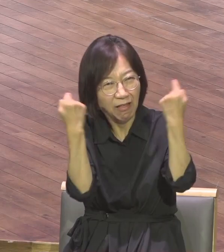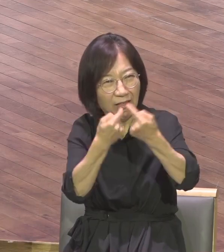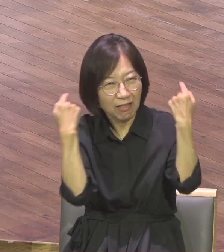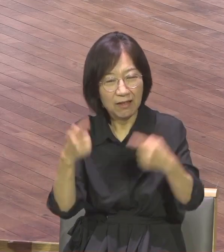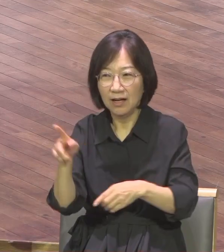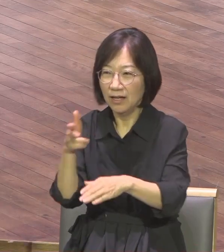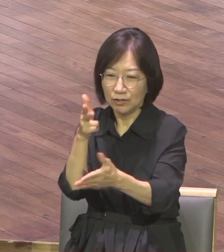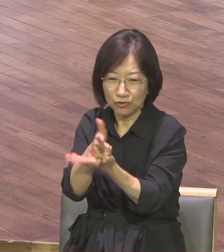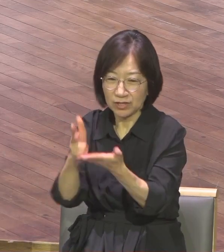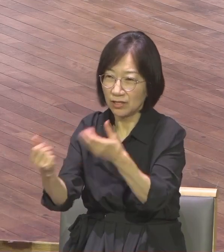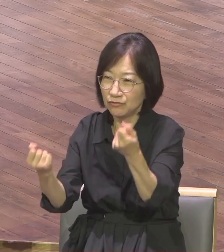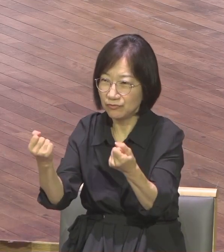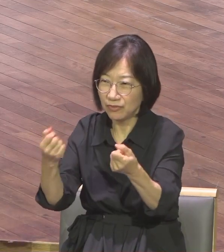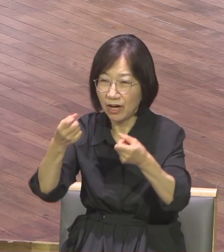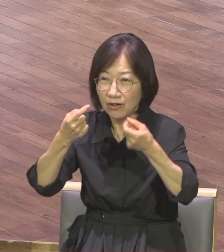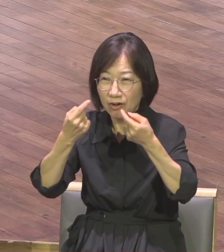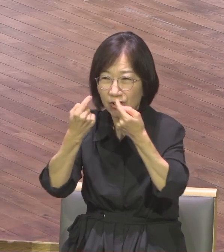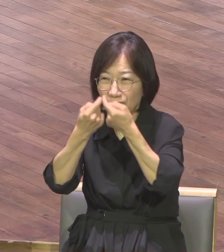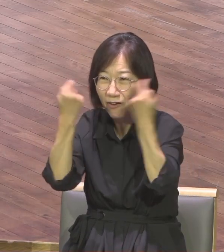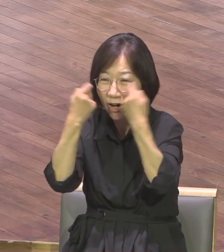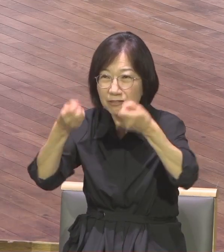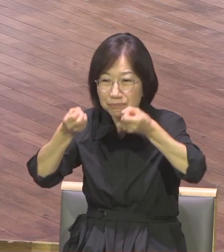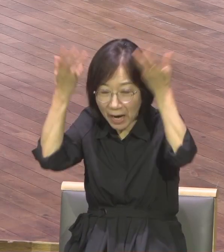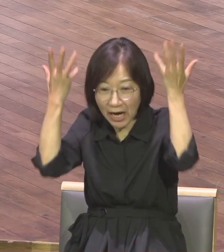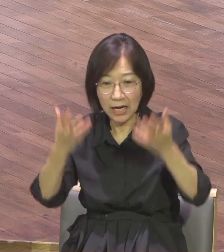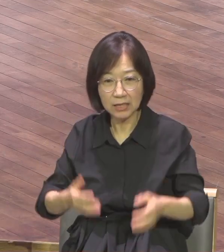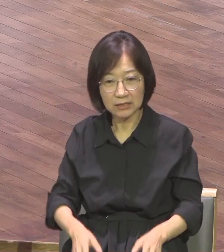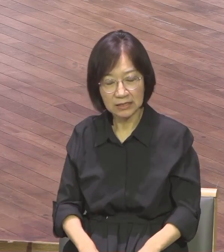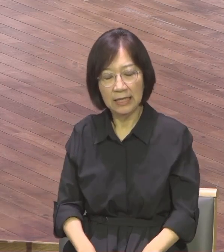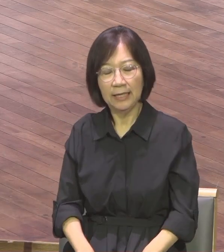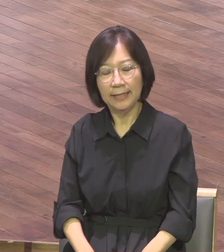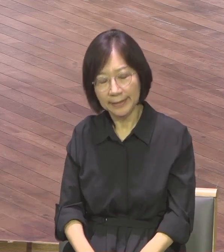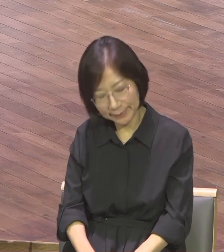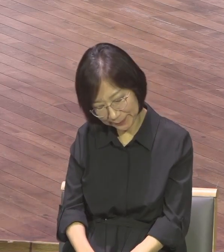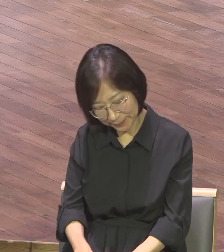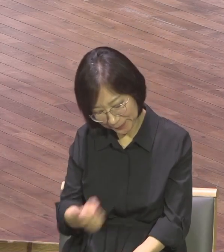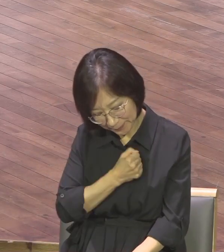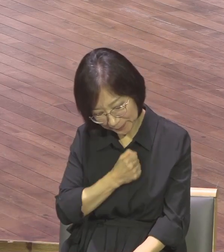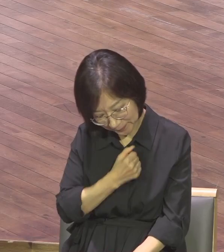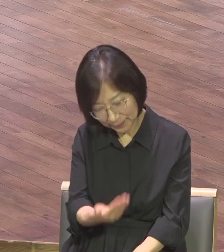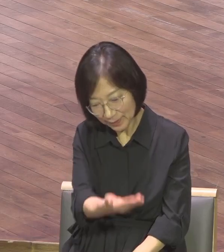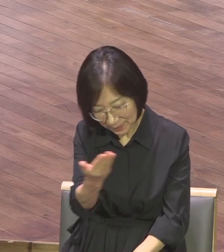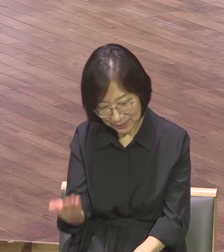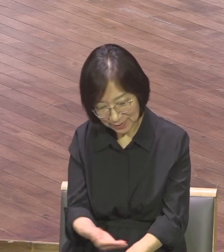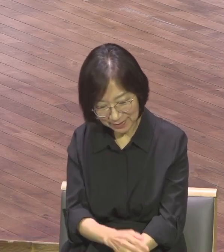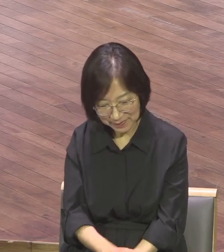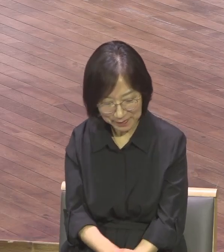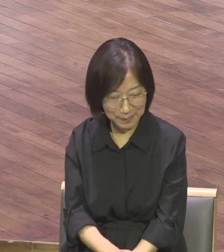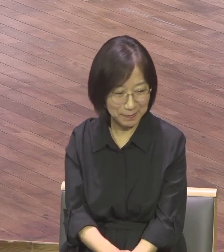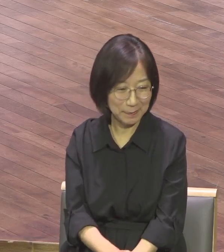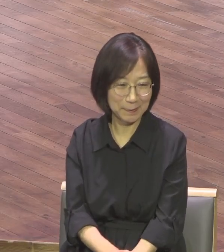잊어버려. 이 사단이 장난 아니고 그 무엇이겠습니까 성도 여러분.